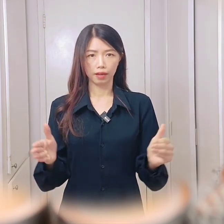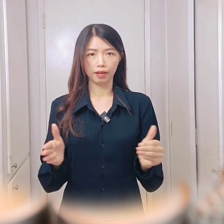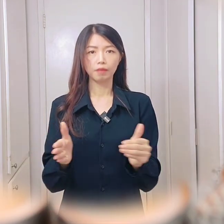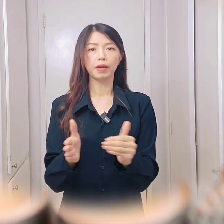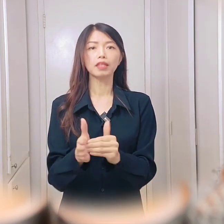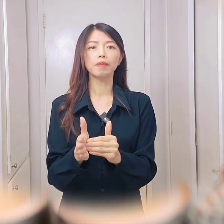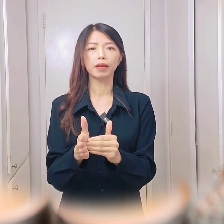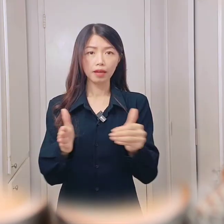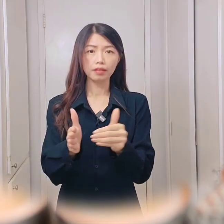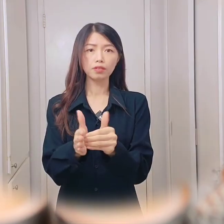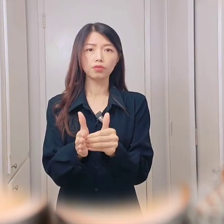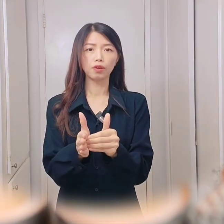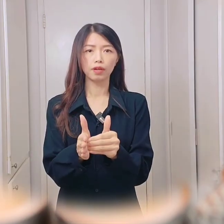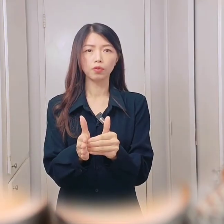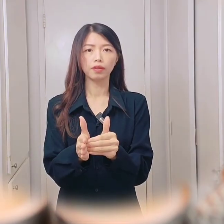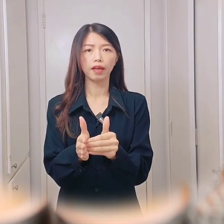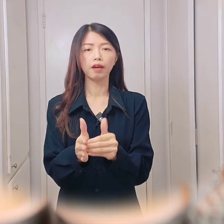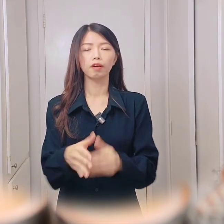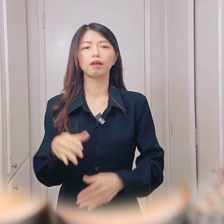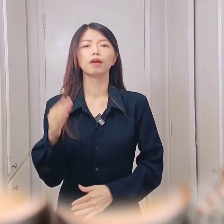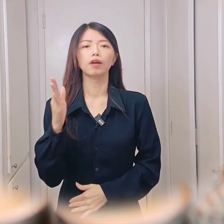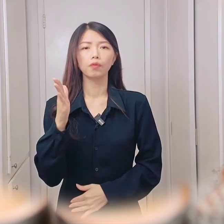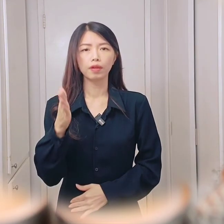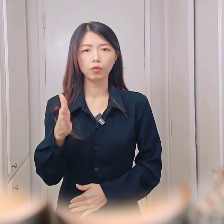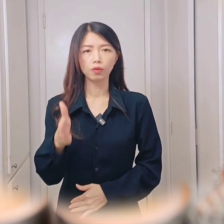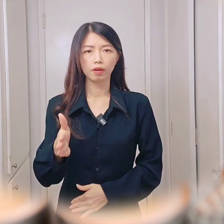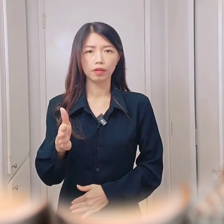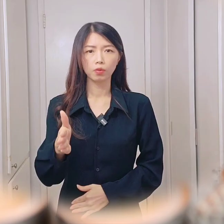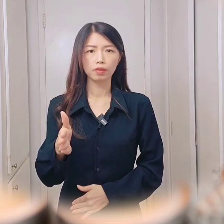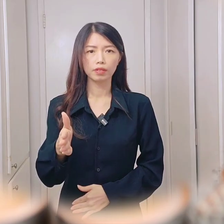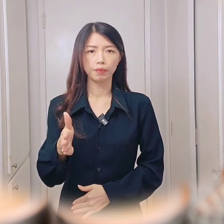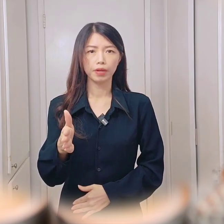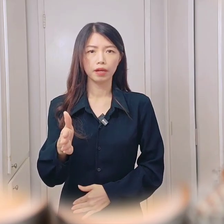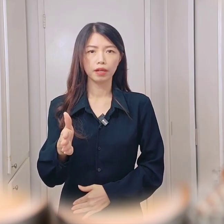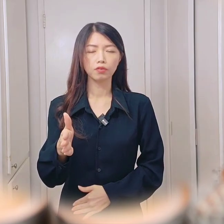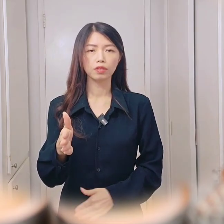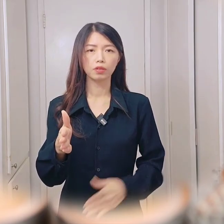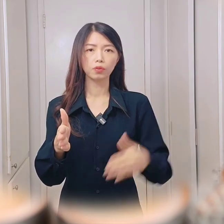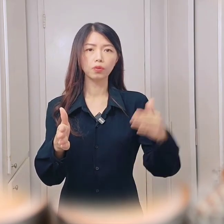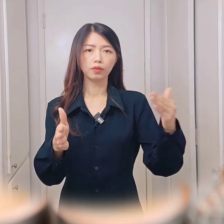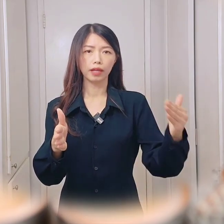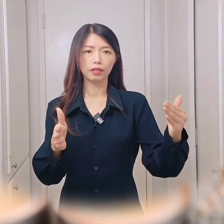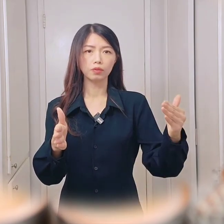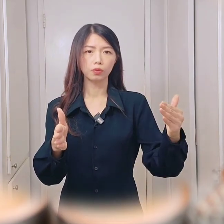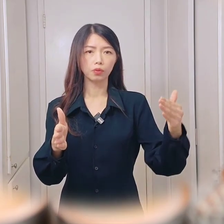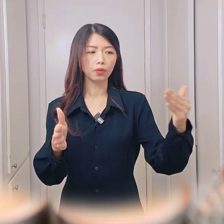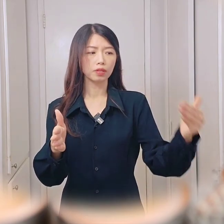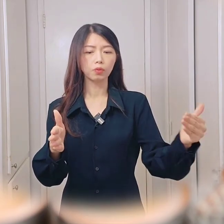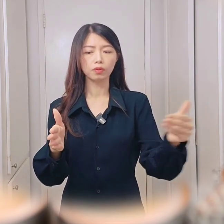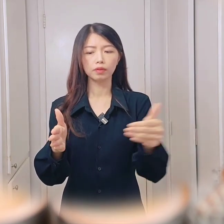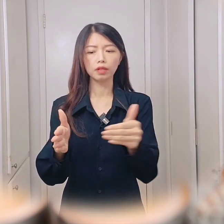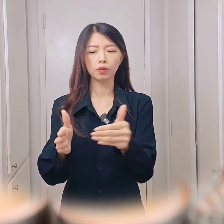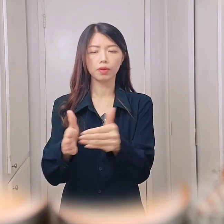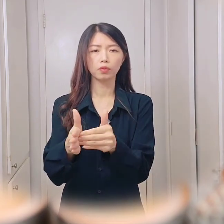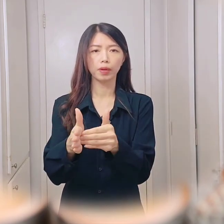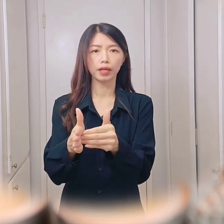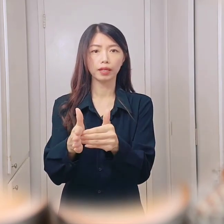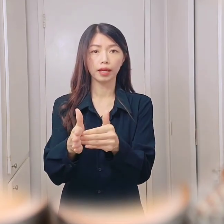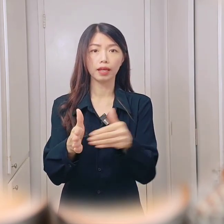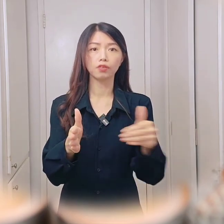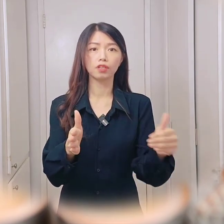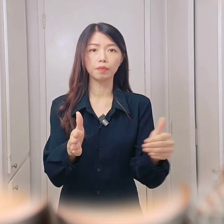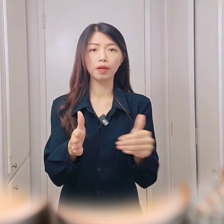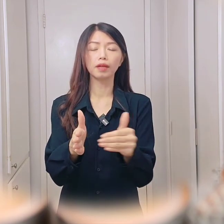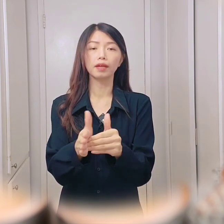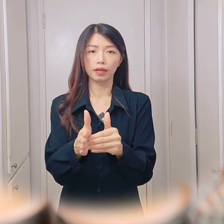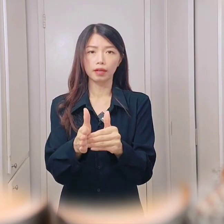나셨네. 마지막에 끝 수어를 해줬는데요. 왼손을 이렇게 손끝이 앞을 향하게 해주시고 다른 손으로 이 손끝을 왼손 바닥에